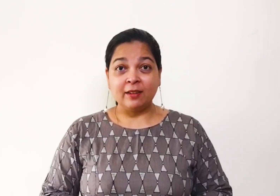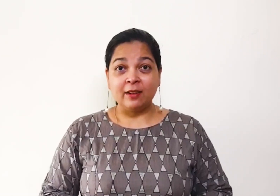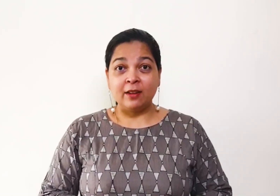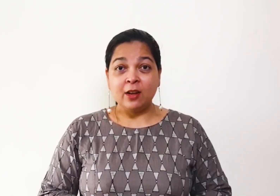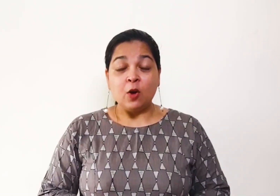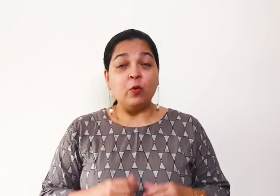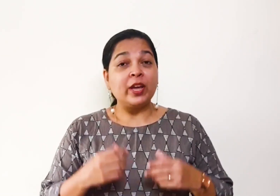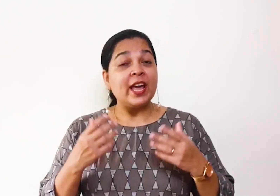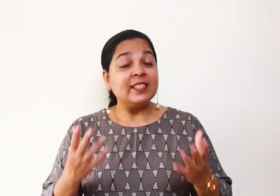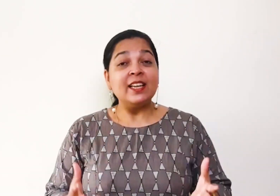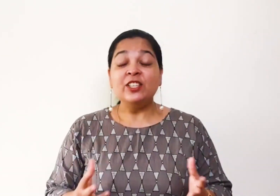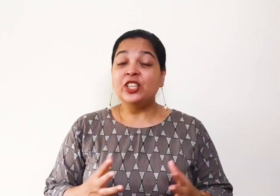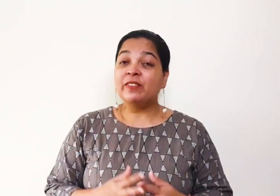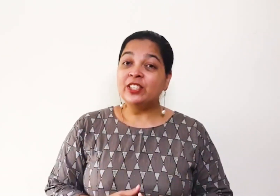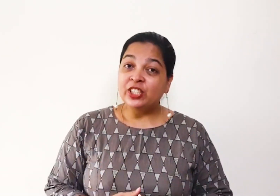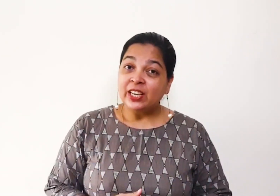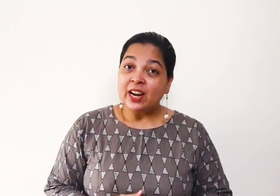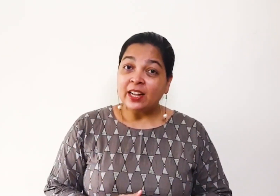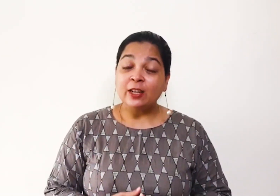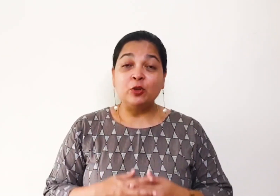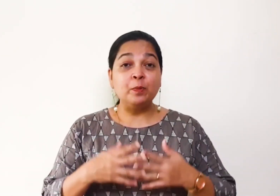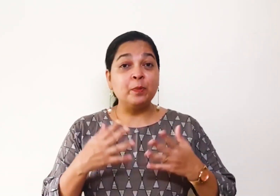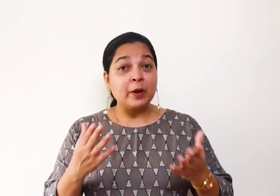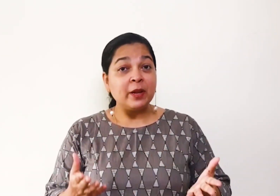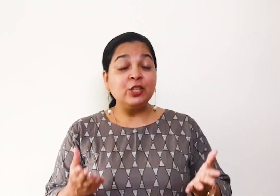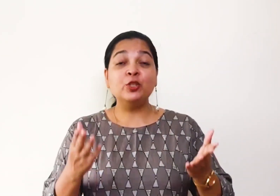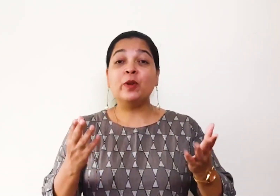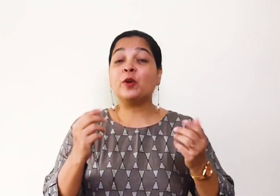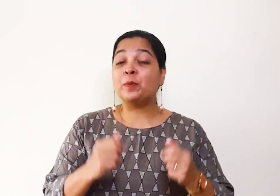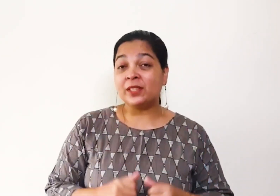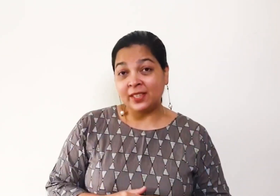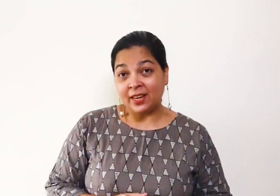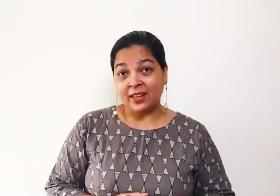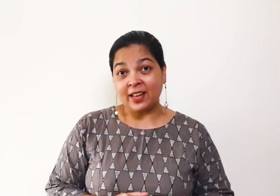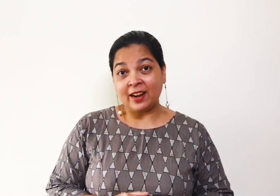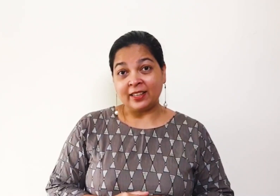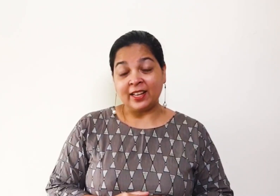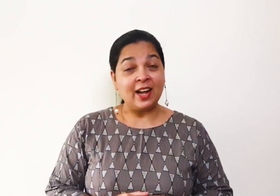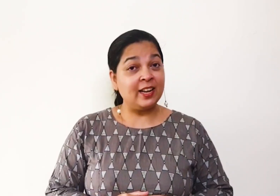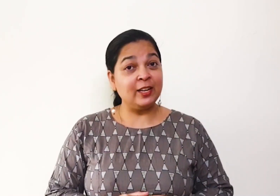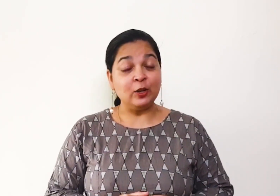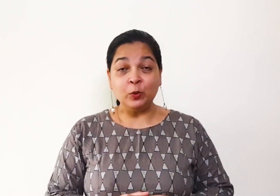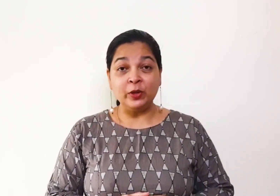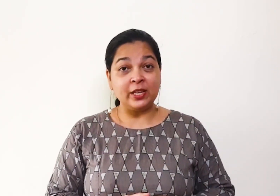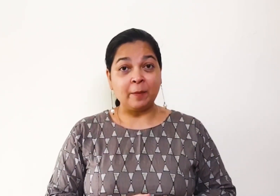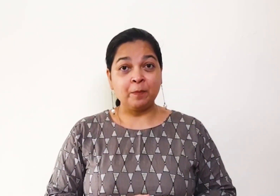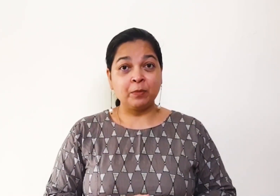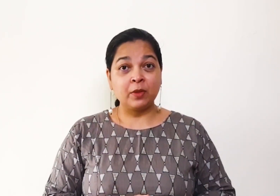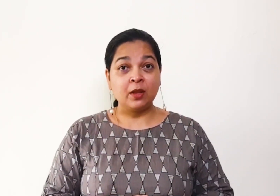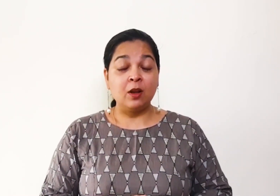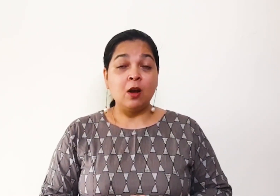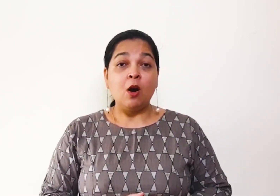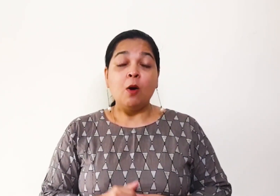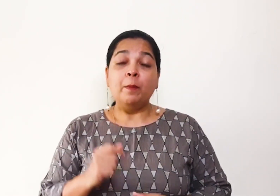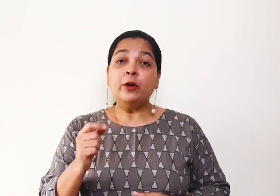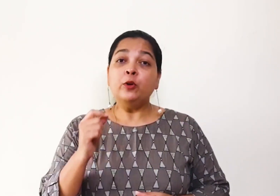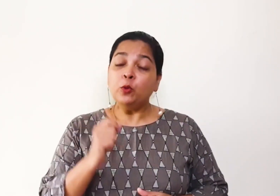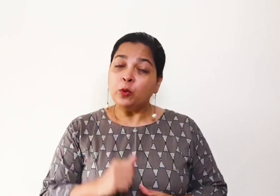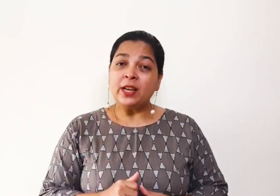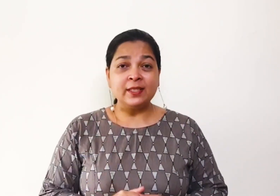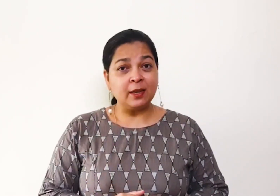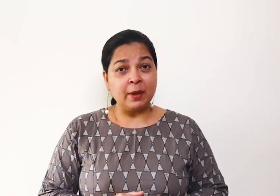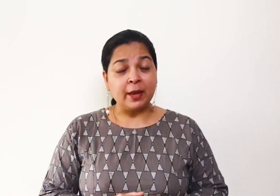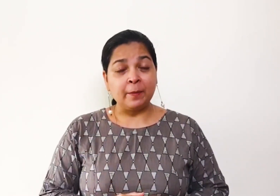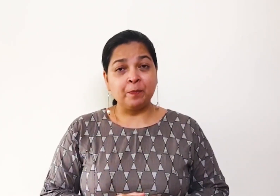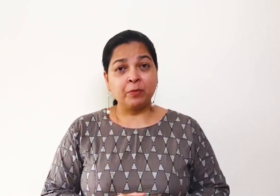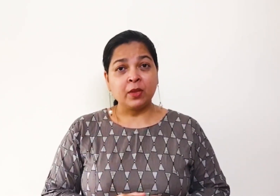ଜୀବନ ଅତିବାହିତ କରୁଥିଲେ। ସେ ଏମିତି ଜୀବନ ଅତିବାହିତ କରୁଥିଲେ ଯାହା ପରମେଶ୍ୱରଙ୍କୁ ପ୍ରସନ୍ନ କରୁଥିଲା। ଆଉ